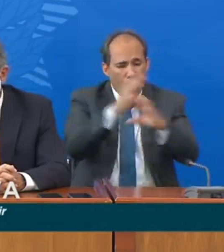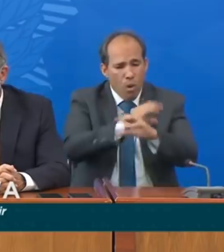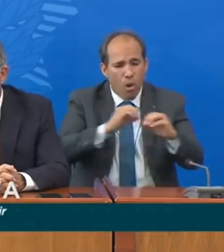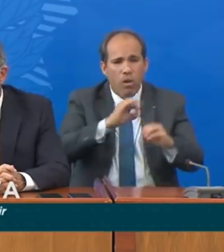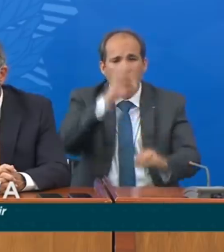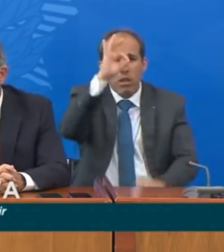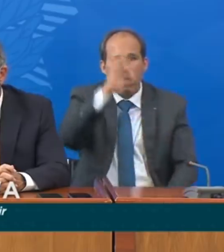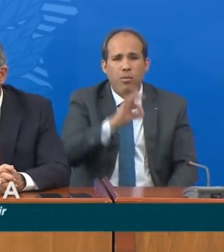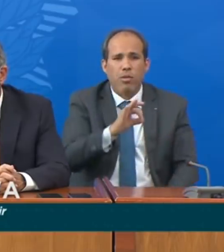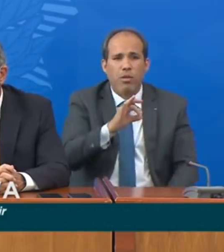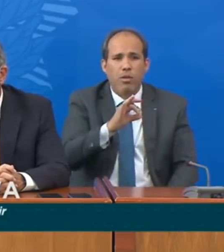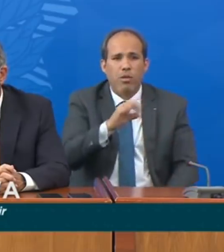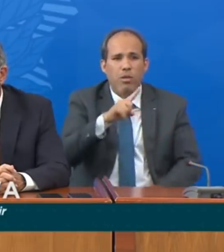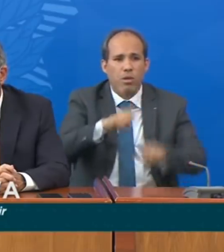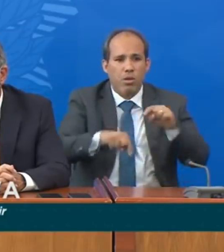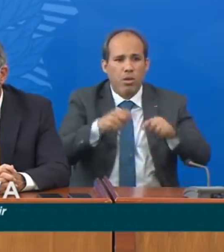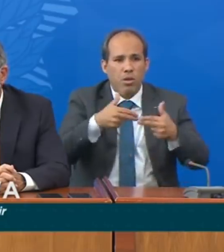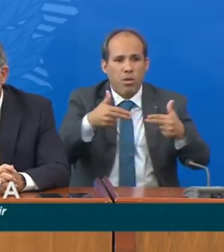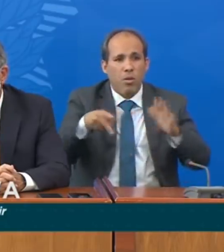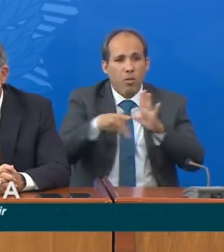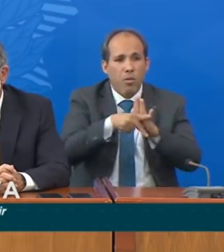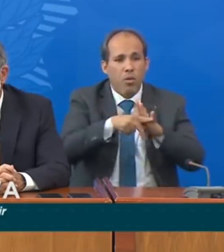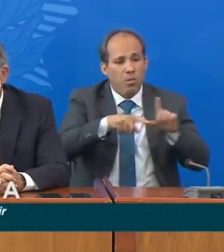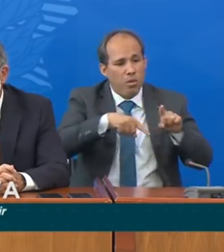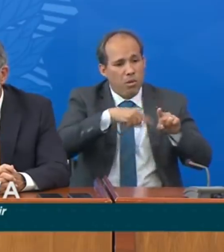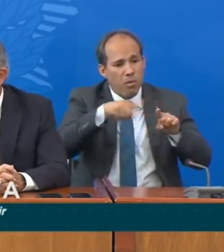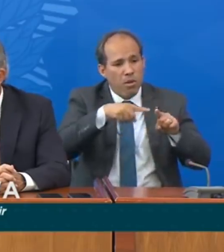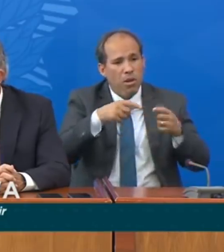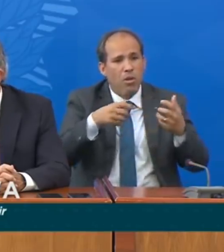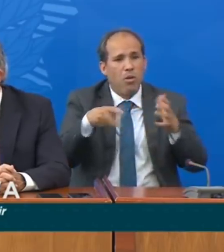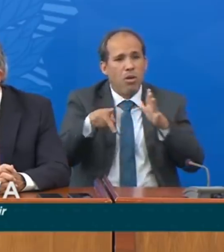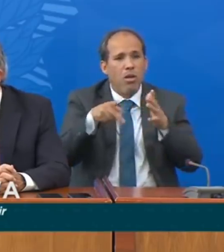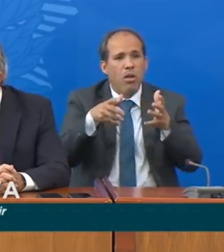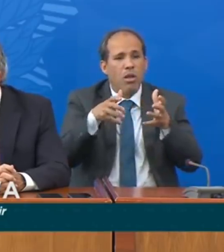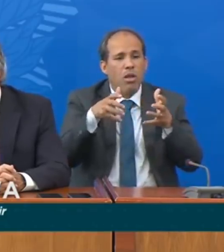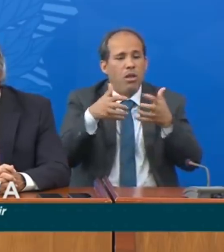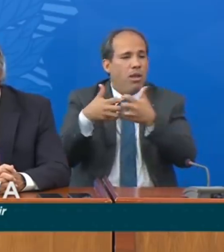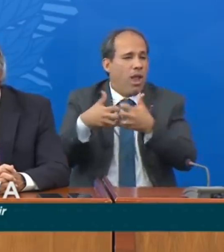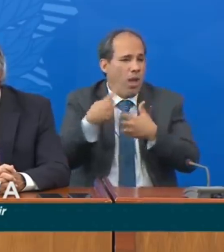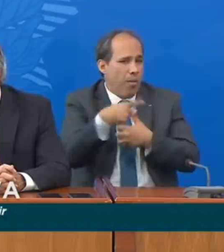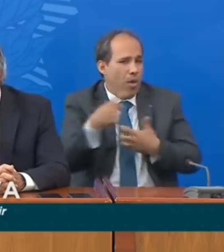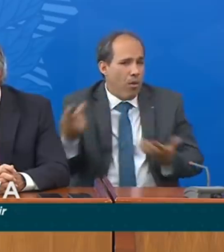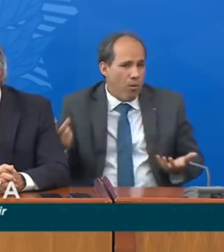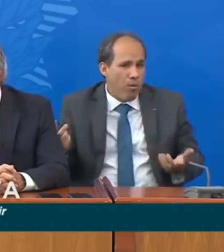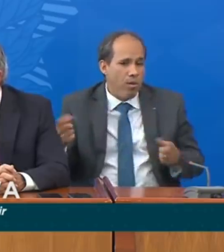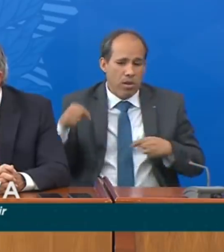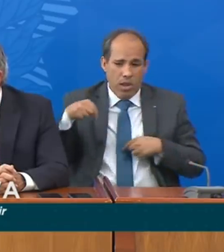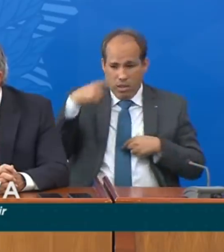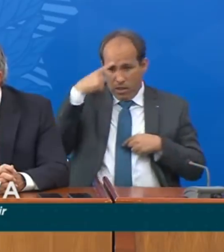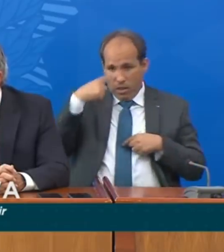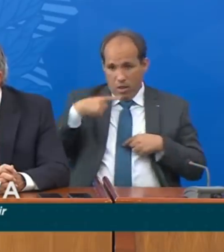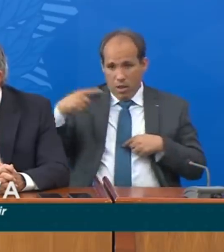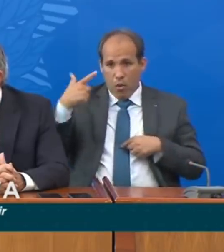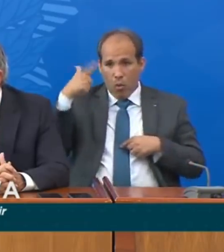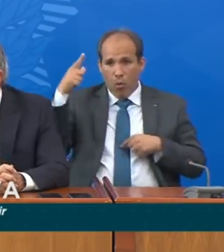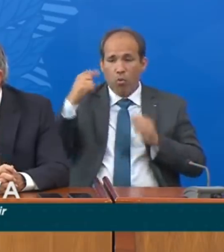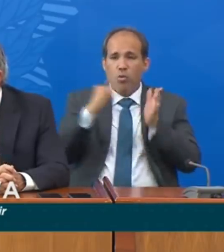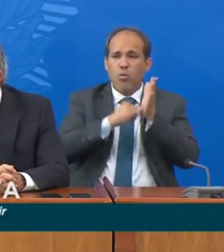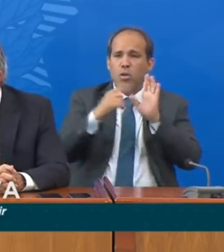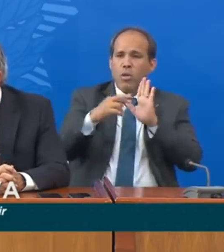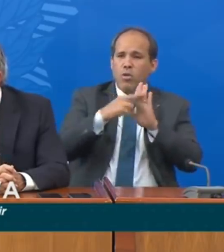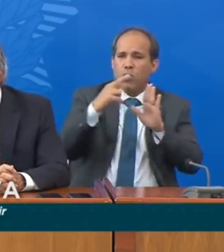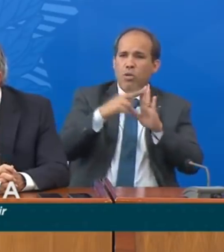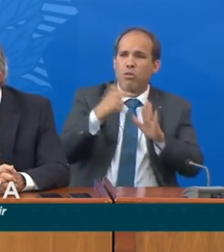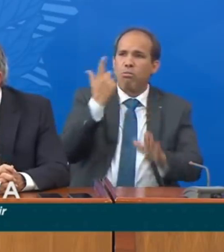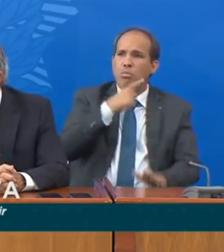os impostos de pneus para caminhões. E mais recentemente, nessa semana, o idem, imposto regulatório, passamos de 16%